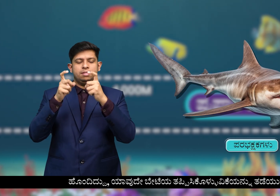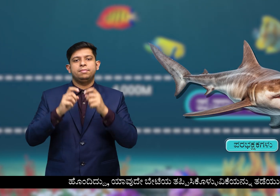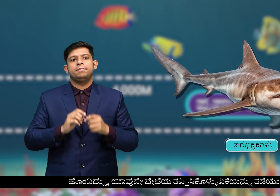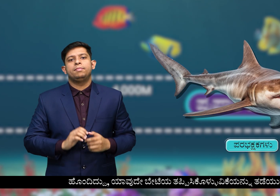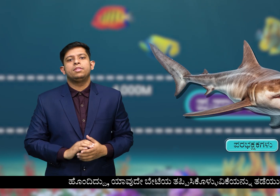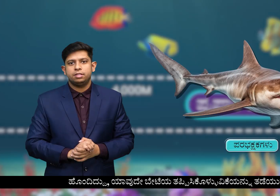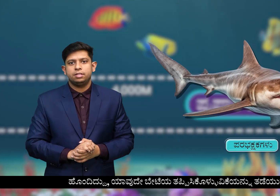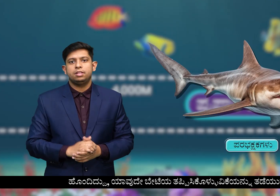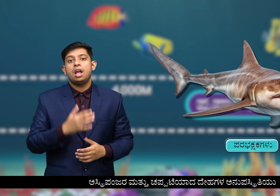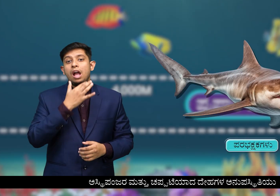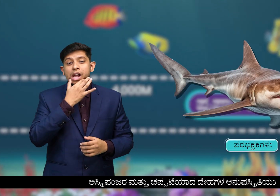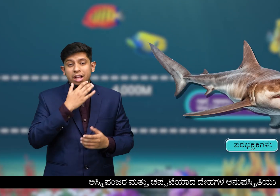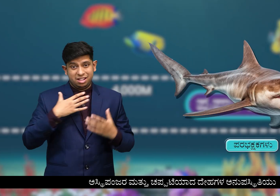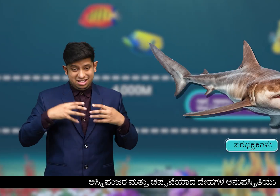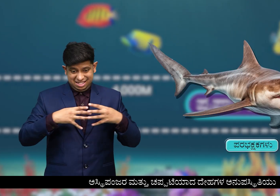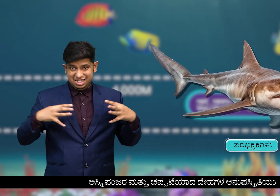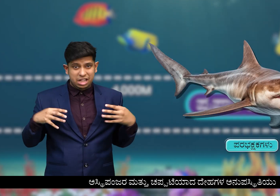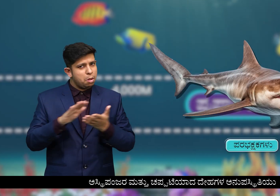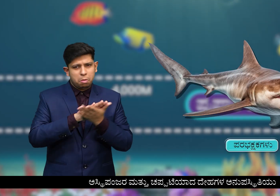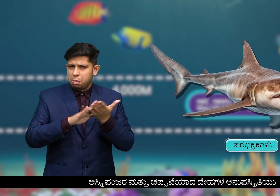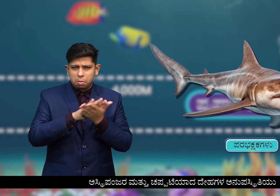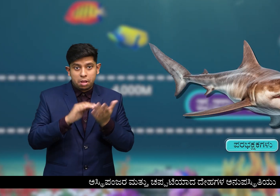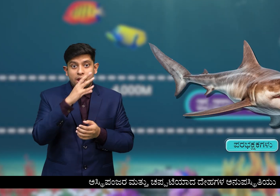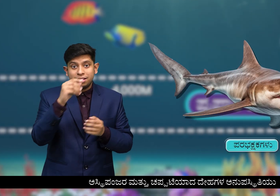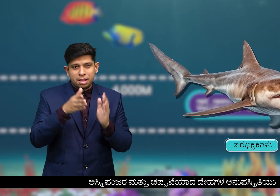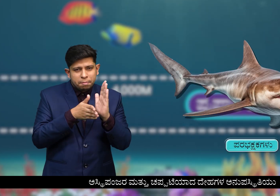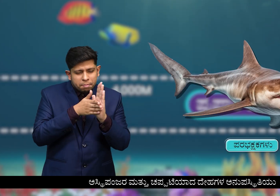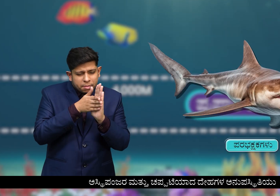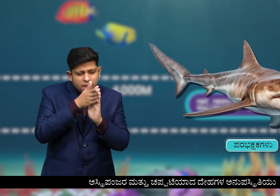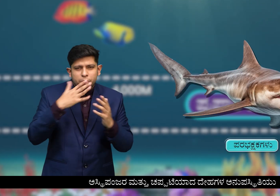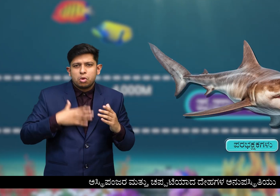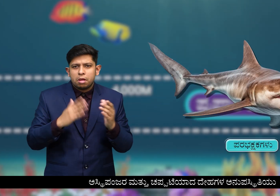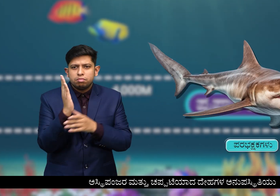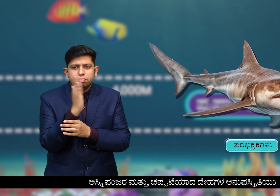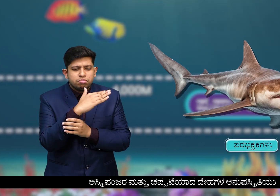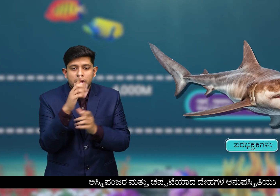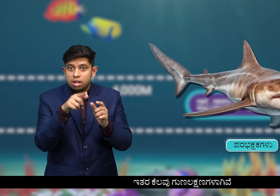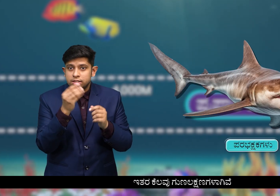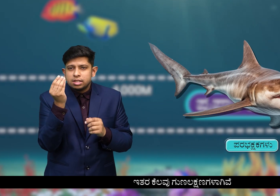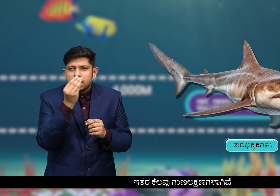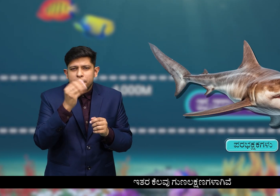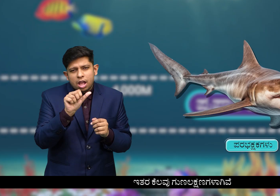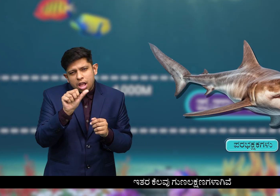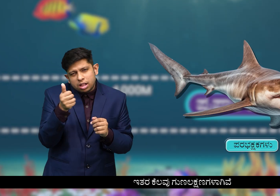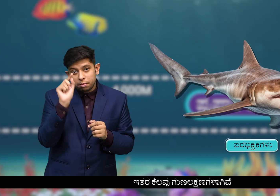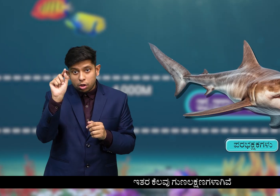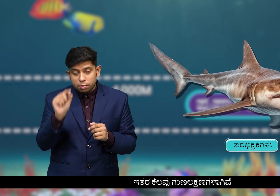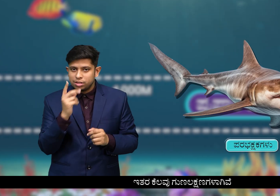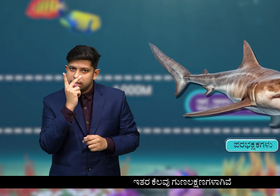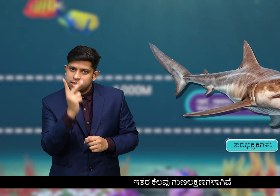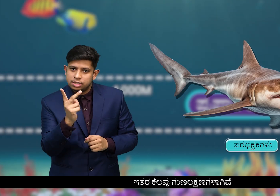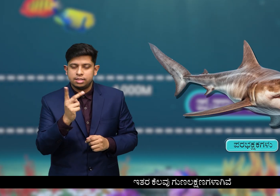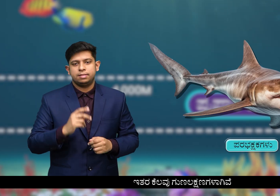ತಪ್ಪಿಸಿಕೊಳ್ಳುವಿಕೆಯನ್ನು ತಡೆಯುತ್ತದೆ. ಅಸ್ಥಿಪಂಜರ ಮತ್ತು ಚಪ್ಪಟೆಯಾದ ದೇಹಗಳ ಅನುಪಸ್ಥಿತಿಯು ಇತರ ದೇಹವು